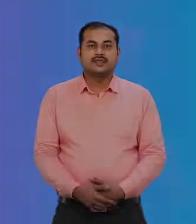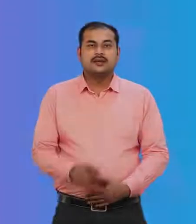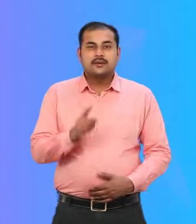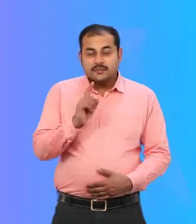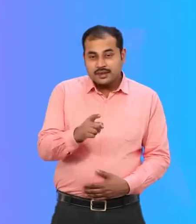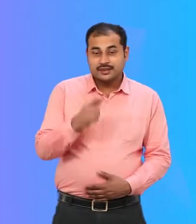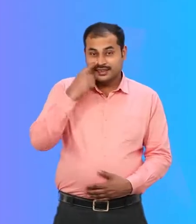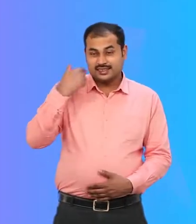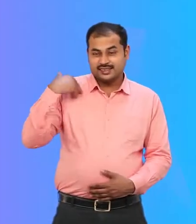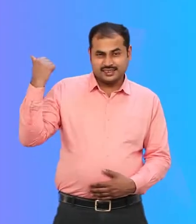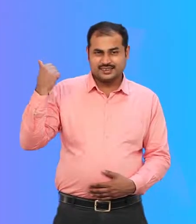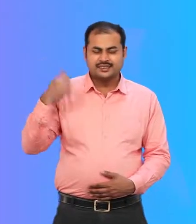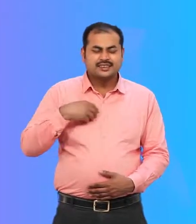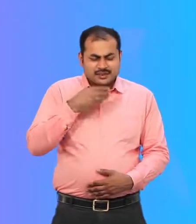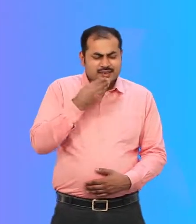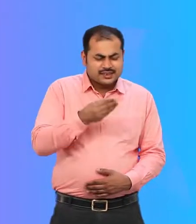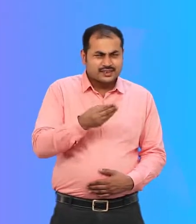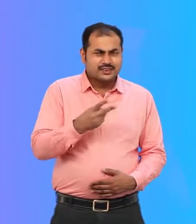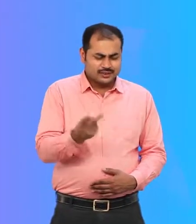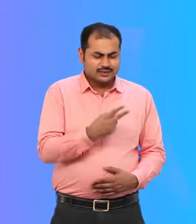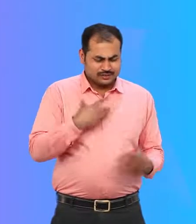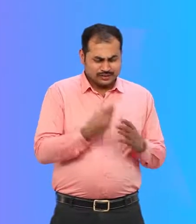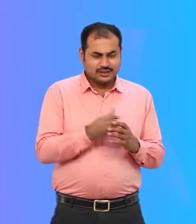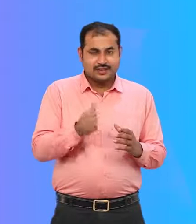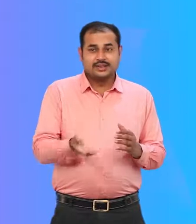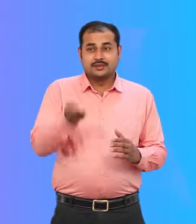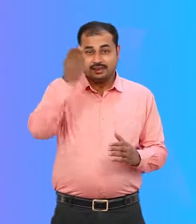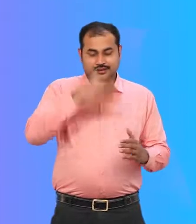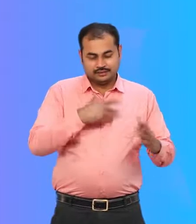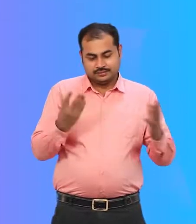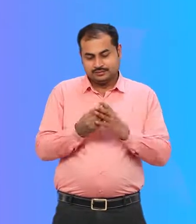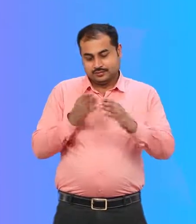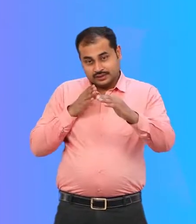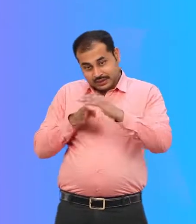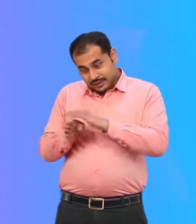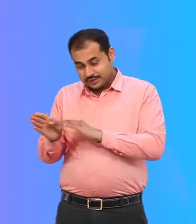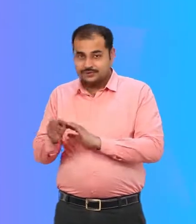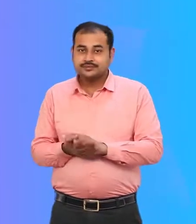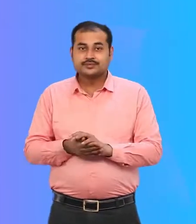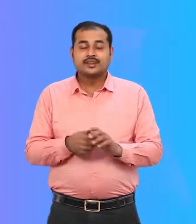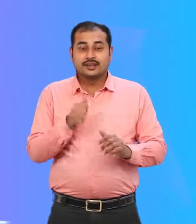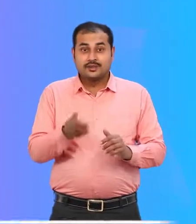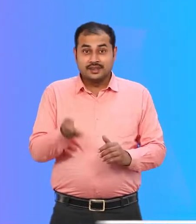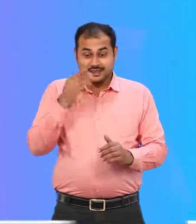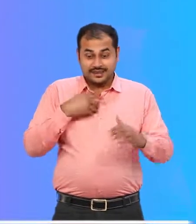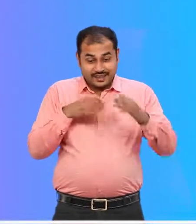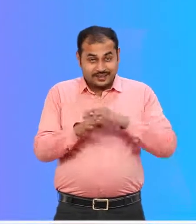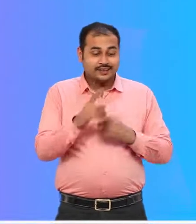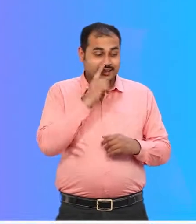लेकिन दीदी आग्रह करती है और वह सभी लिप्स से जाते हैं जहां उनकी मुलाकात